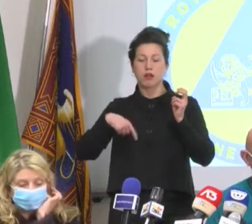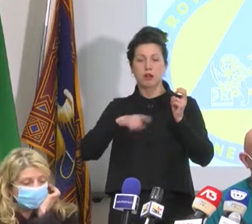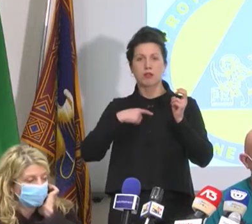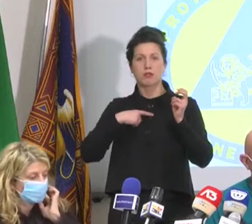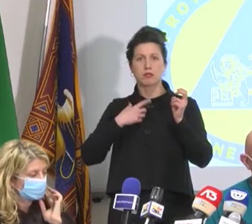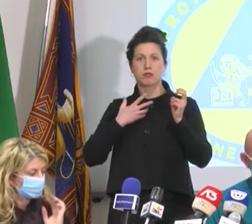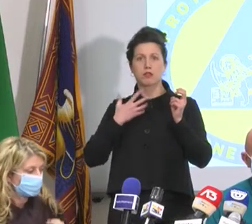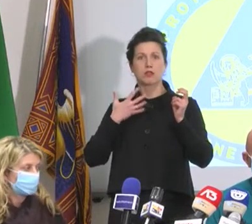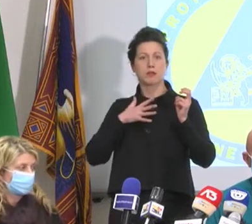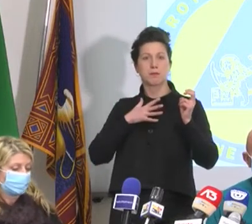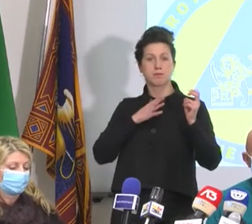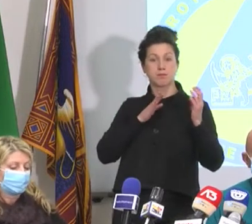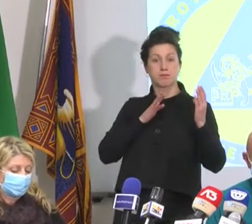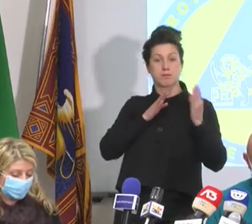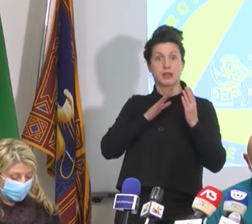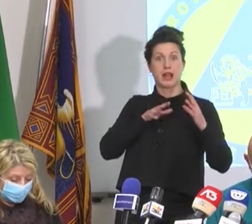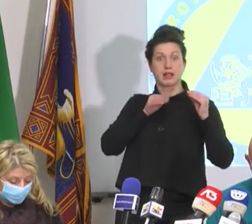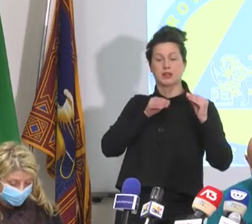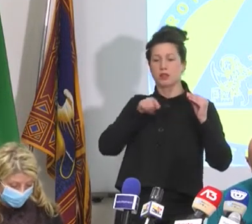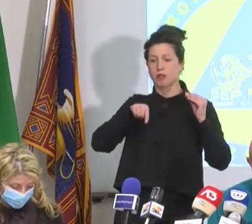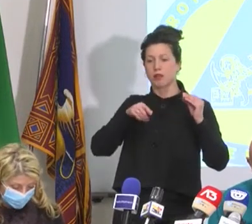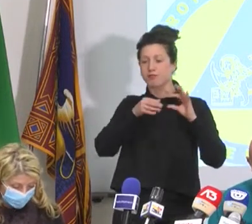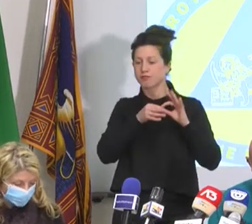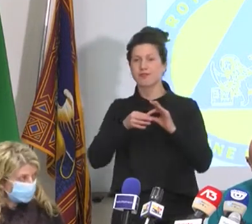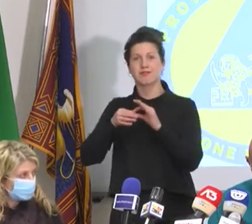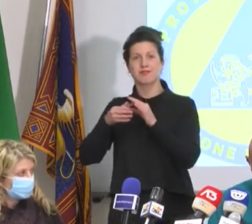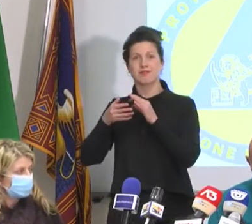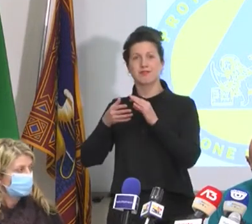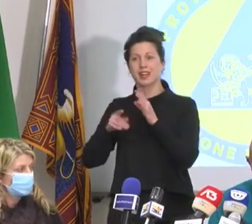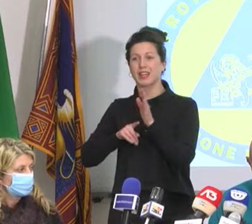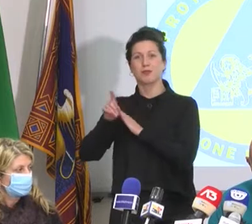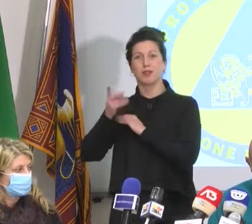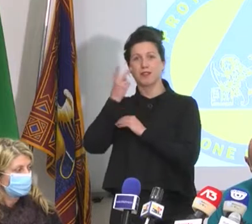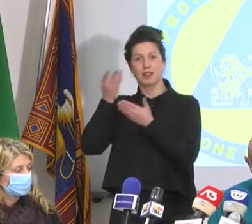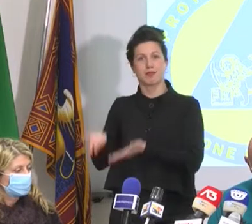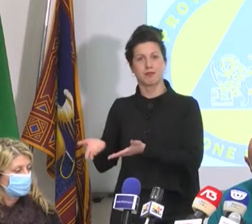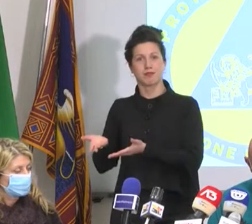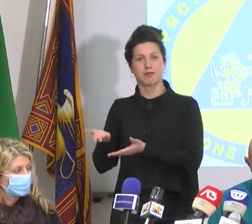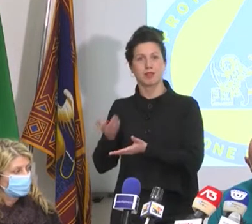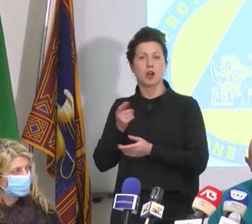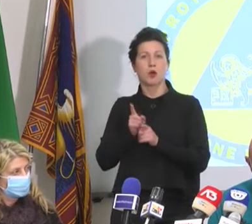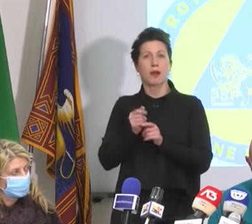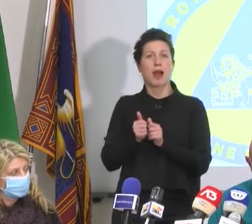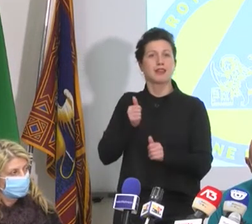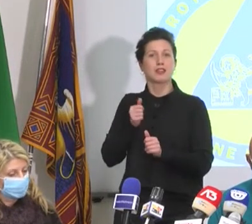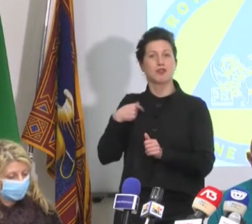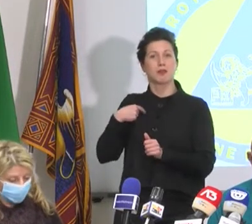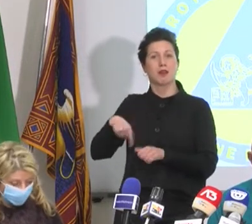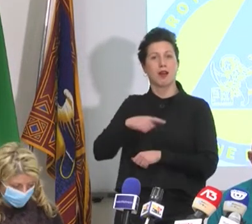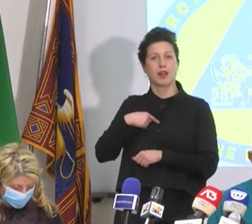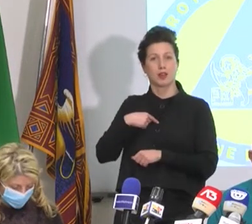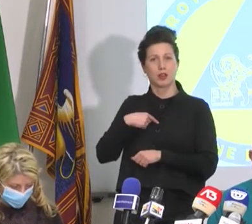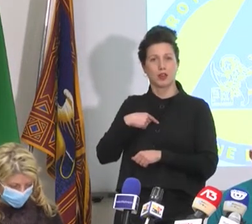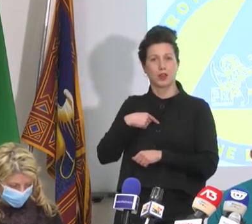anzi se posso permettermi di dire l'abbiamo un po anticipato è il padre dei tamponi rapì il coordinatore della